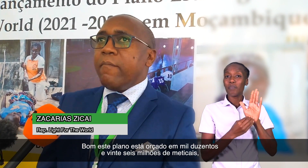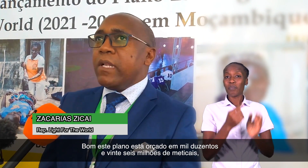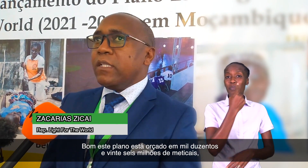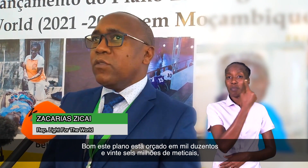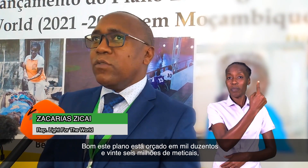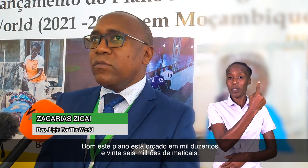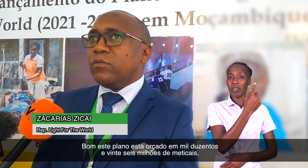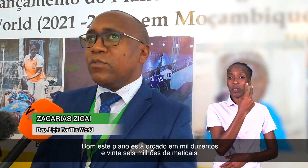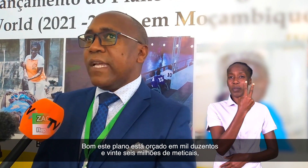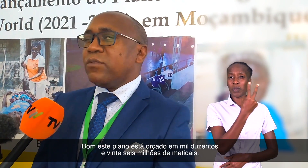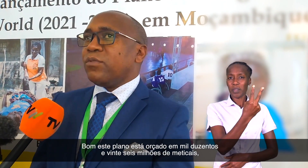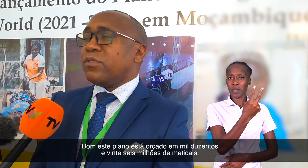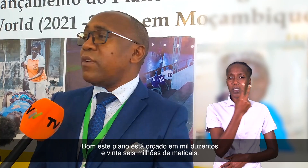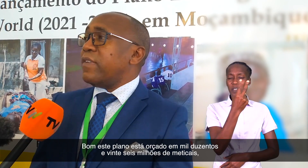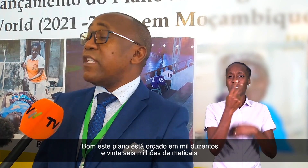em